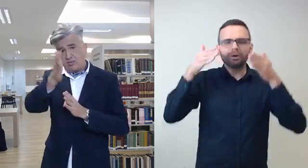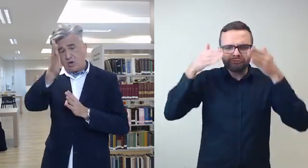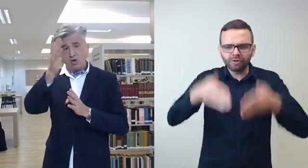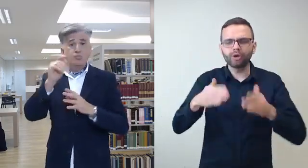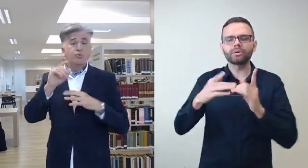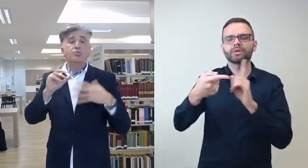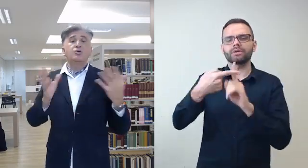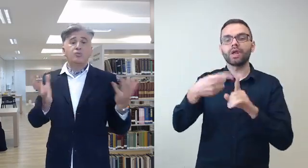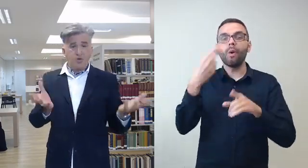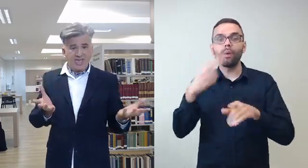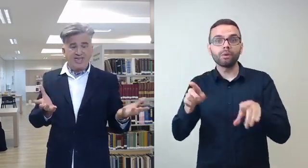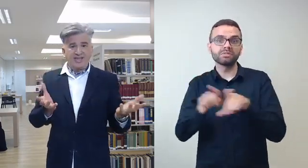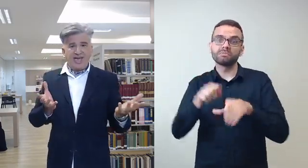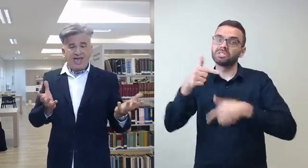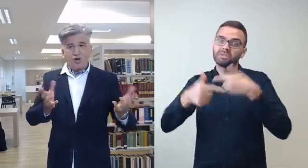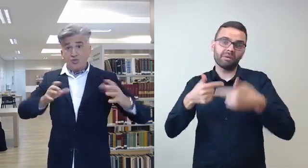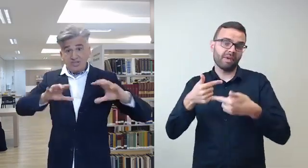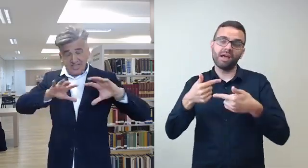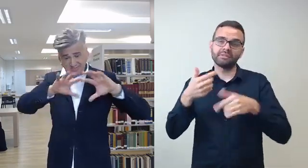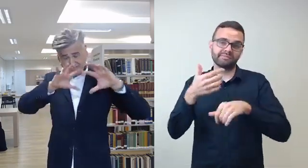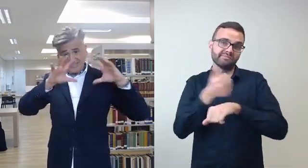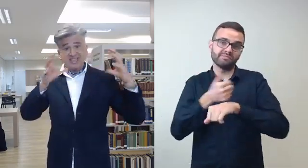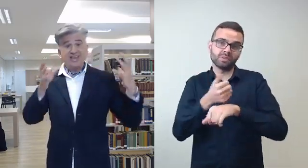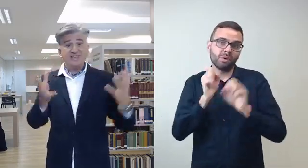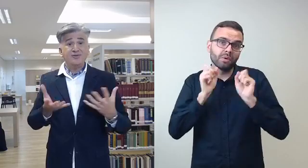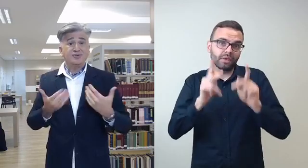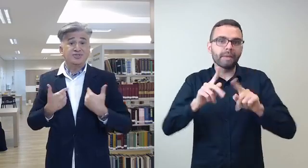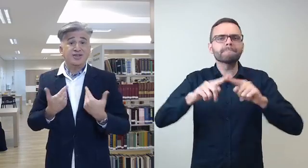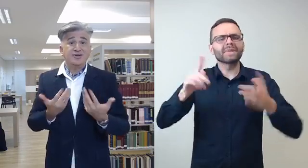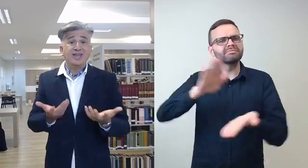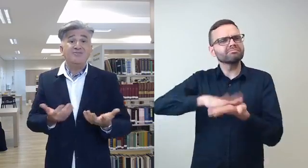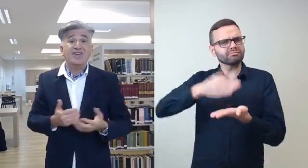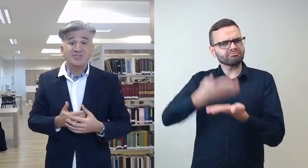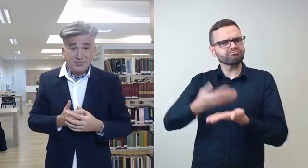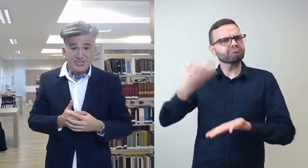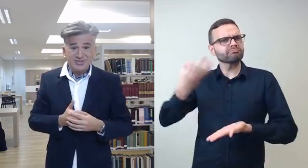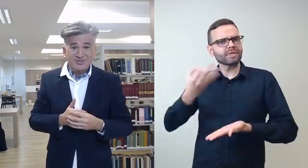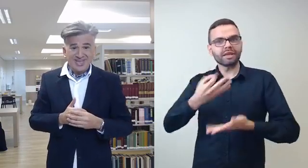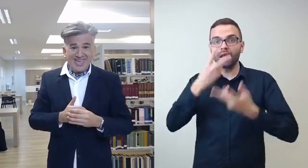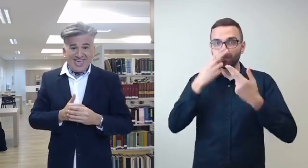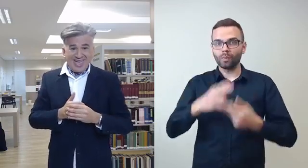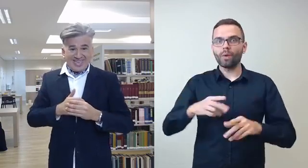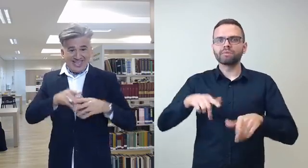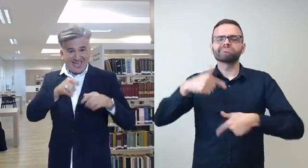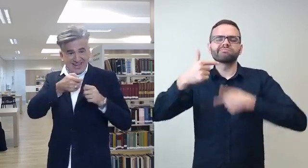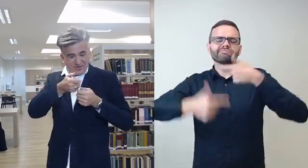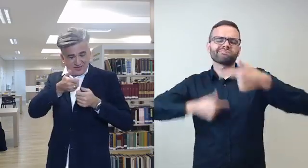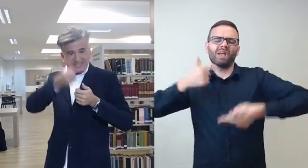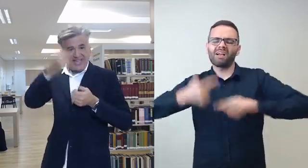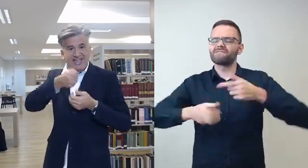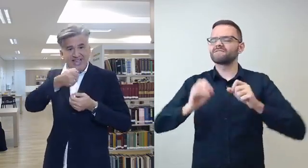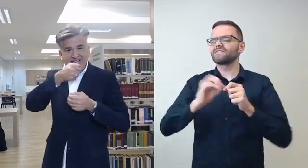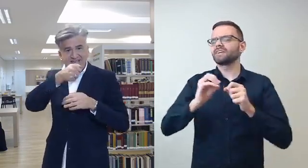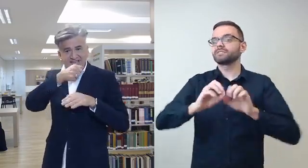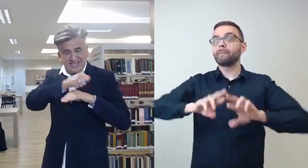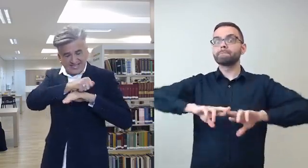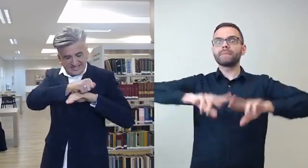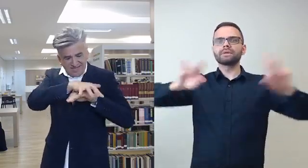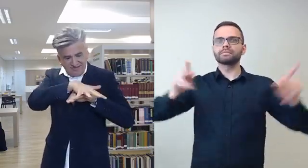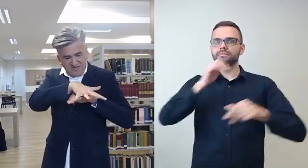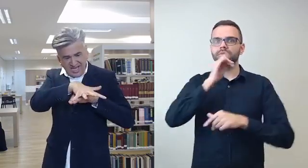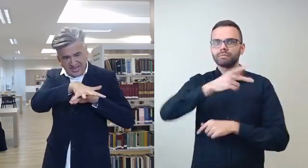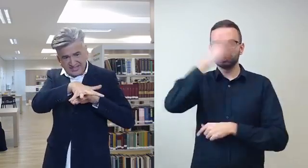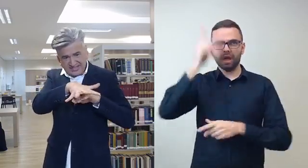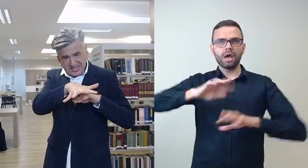dentro de um órgão público qualquer. Agora, o intérprete de excelência eu considero um canivete suíço. É aquele cara que você clica e